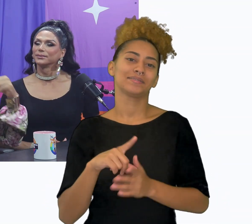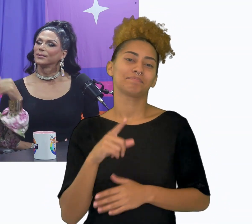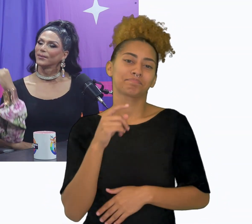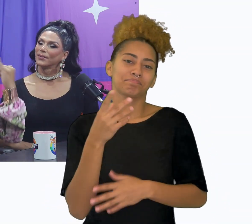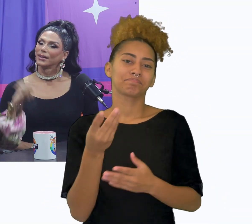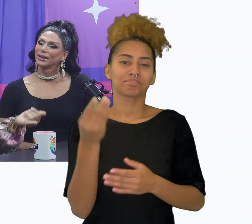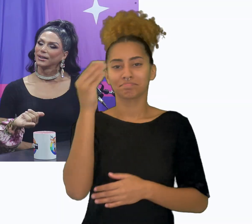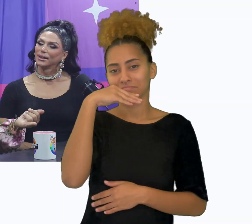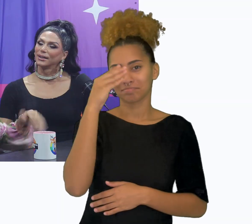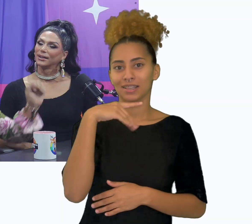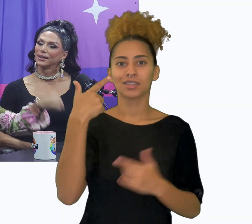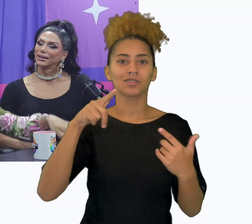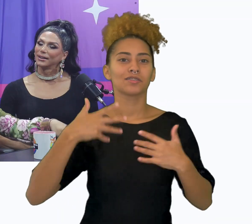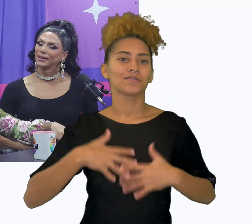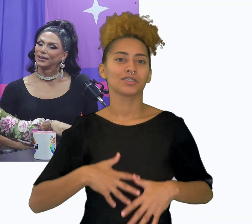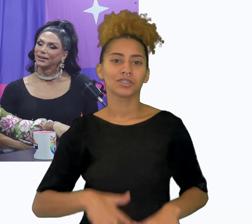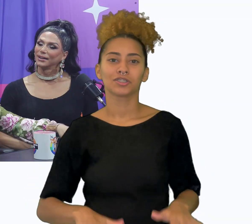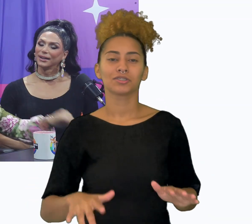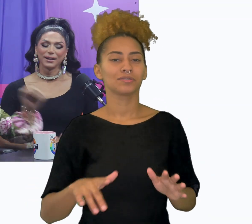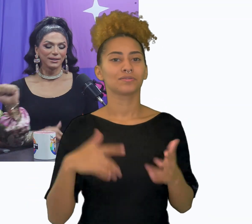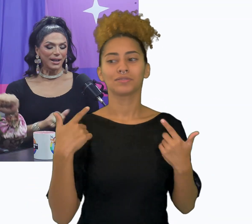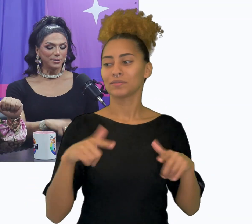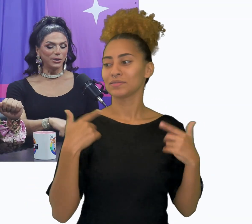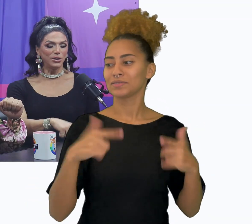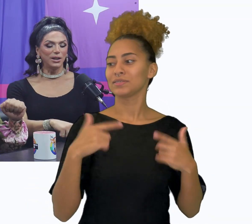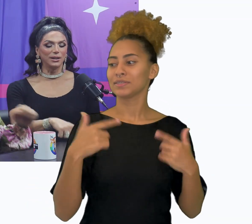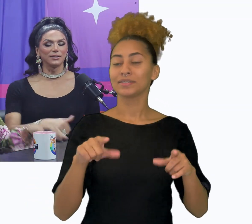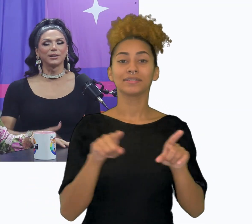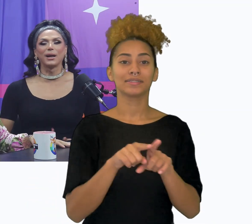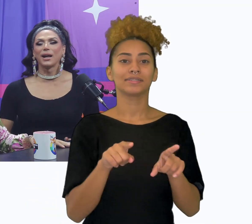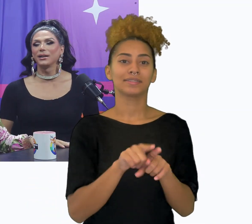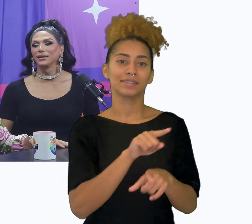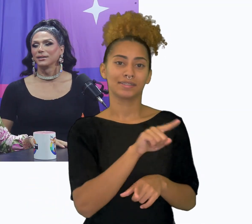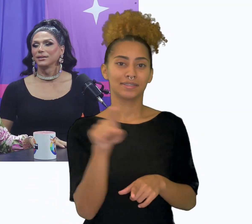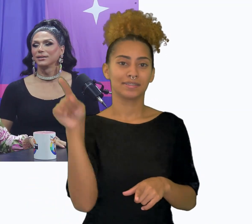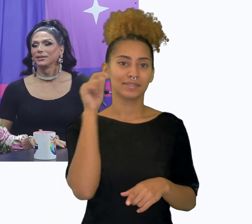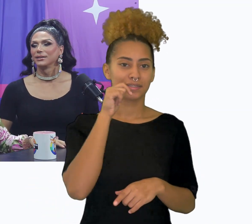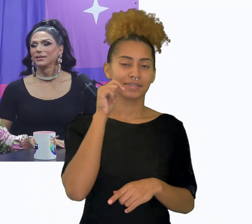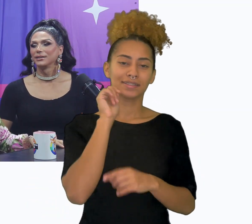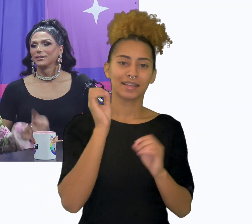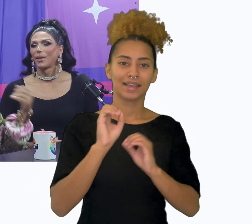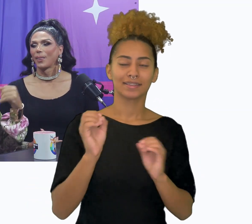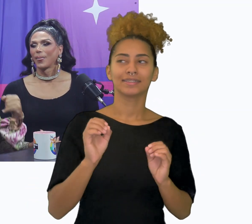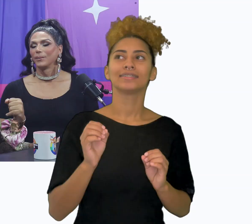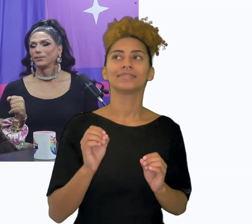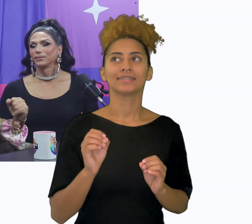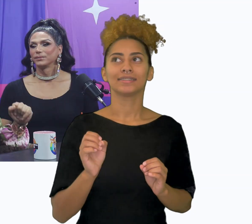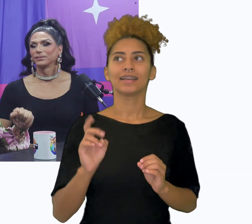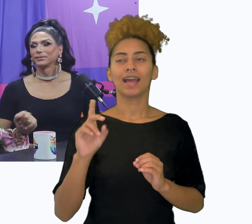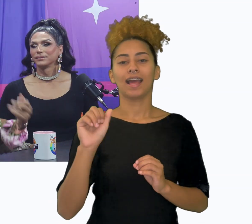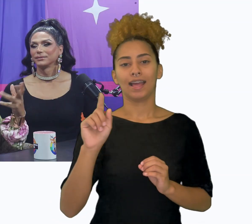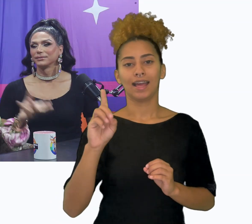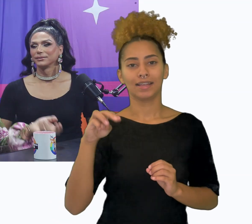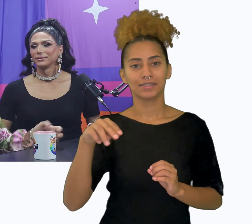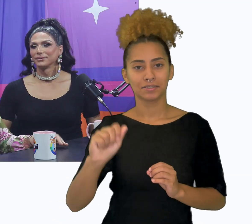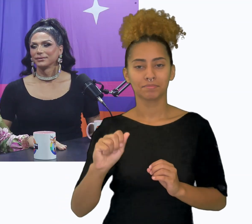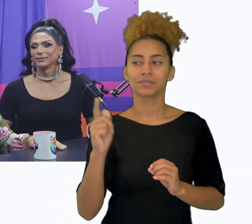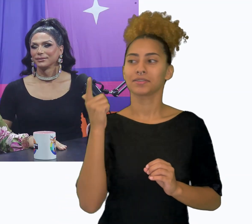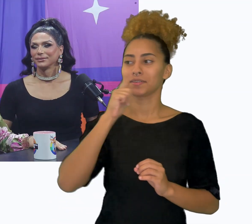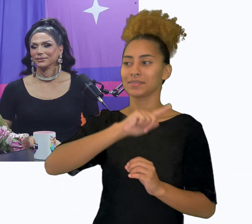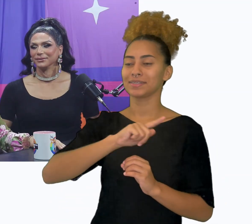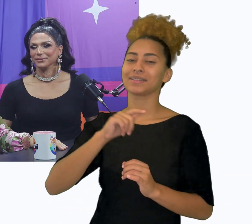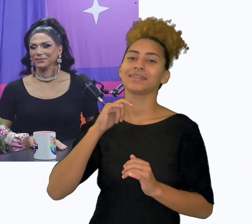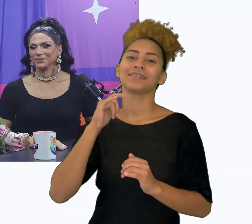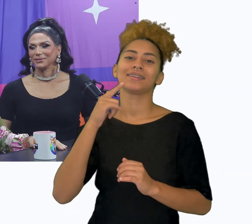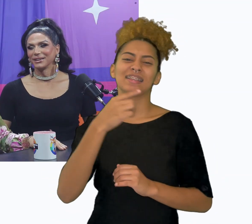E aí, não tinha vestido nas portas dos quartos das, Das meninas, meninas. das Me bailarinas. arranja um vestido, Aí a Adma, a gente conseguiu uma